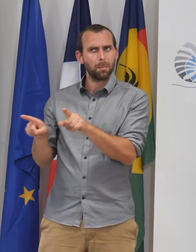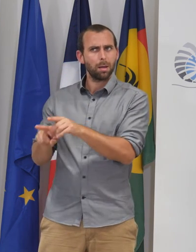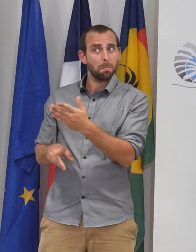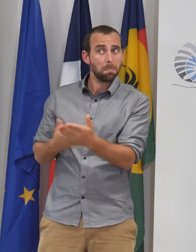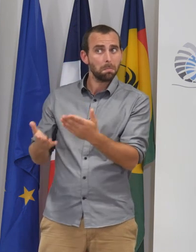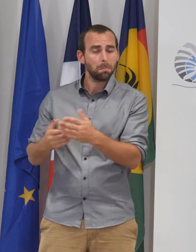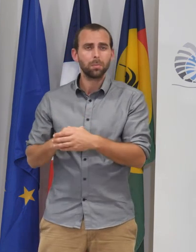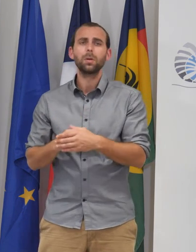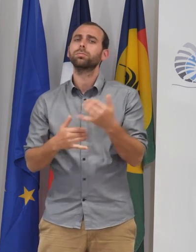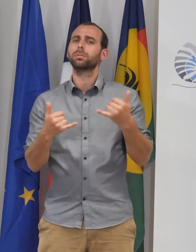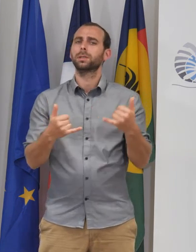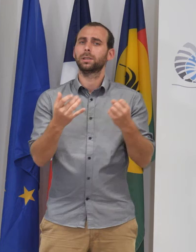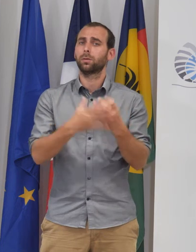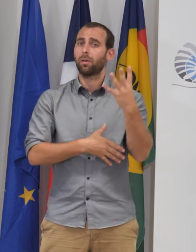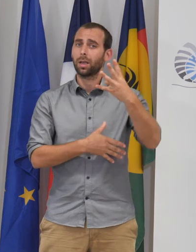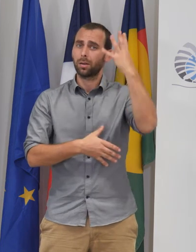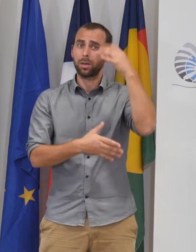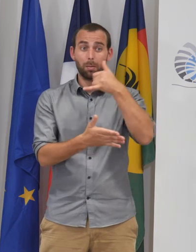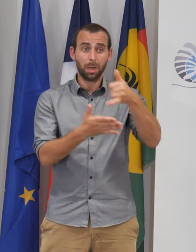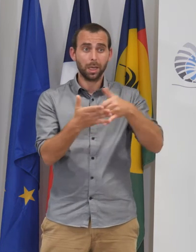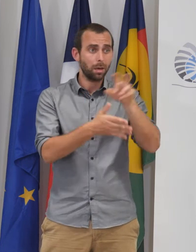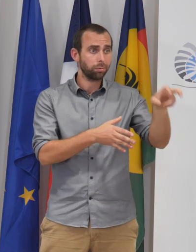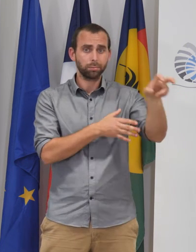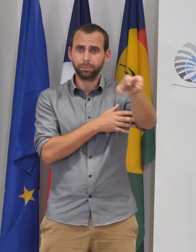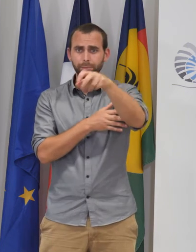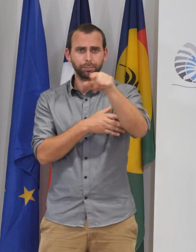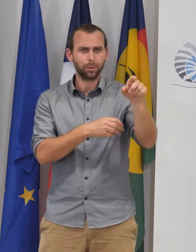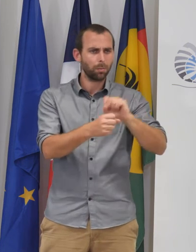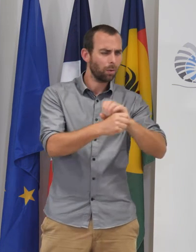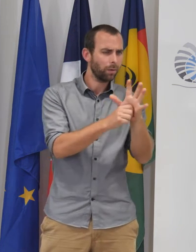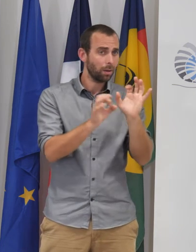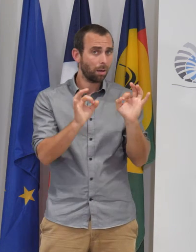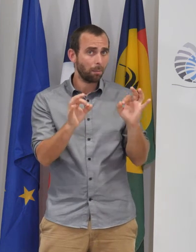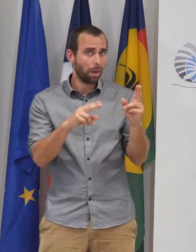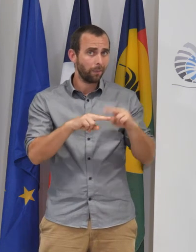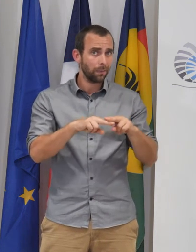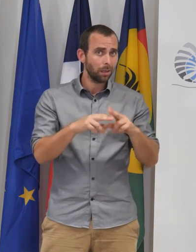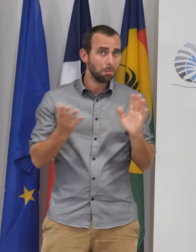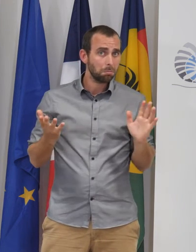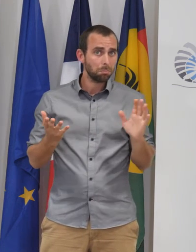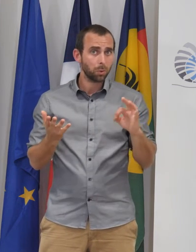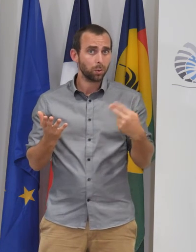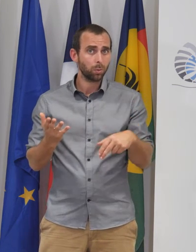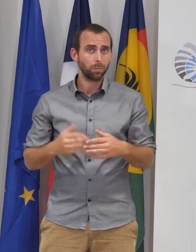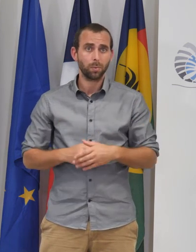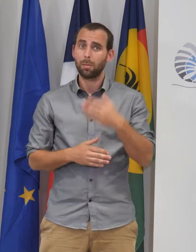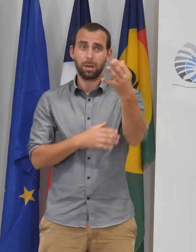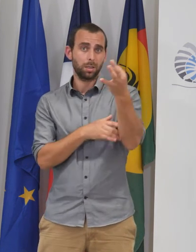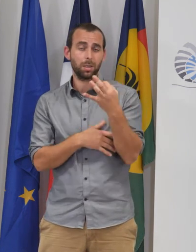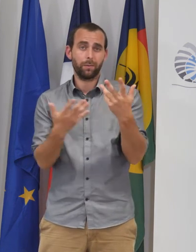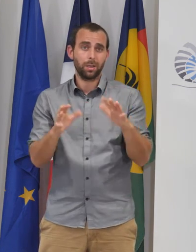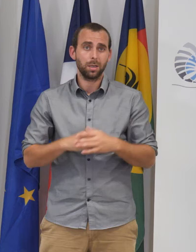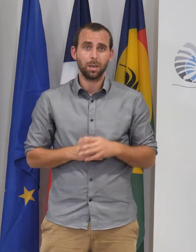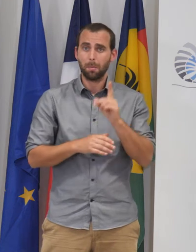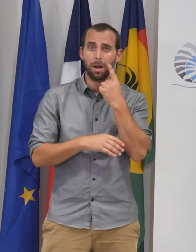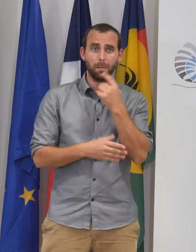est-ce qu'il y a des endroits insulaires où il n'y a toujours pas de cas, selon vos informations? Vous venez de citer les deux cas. Moi,